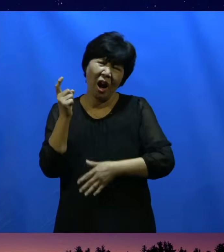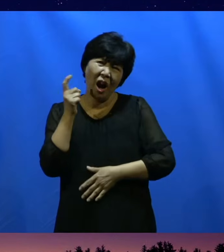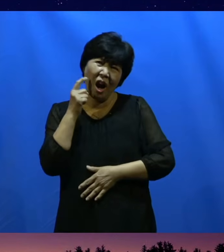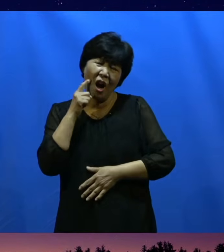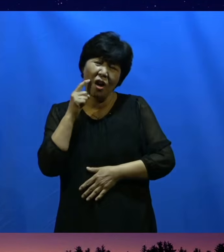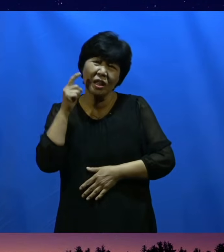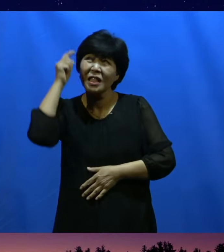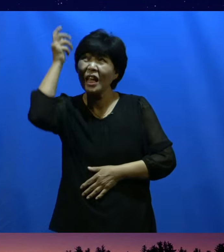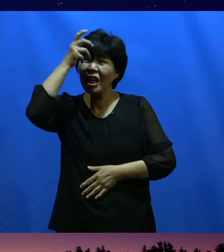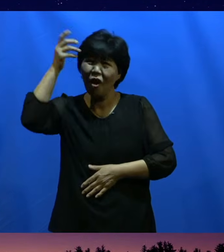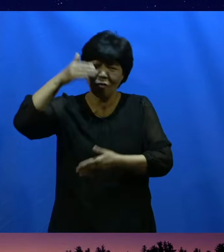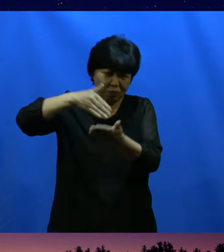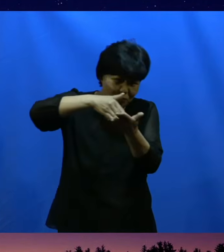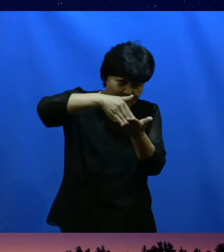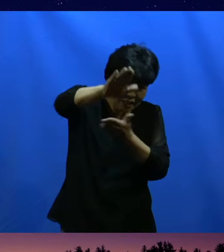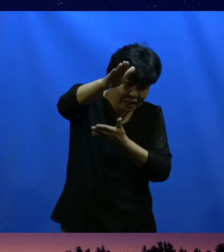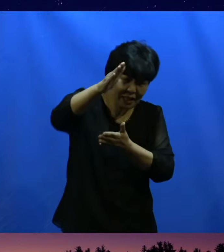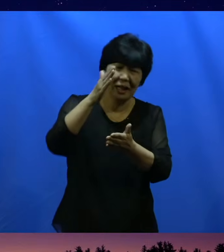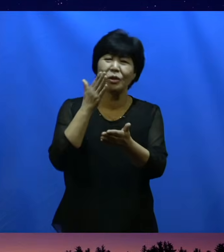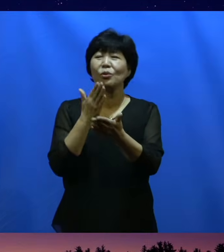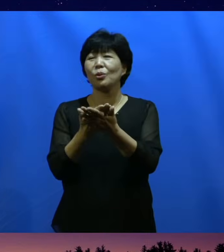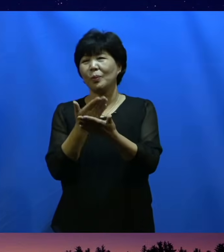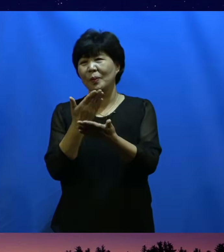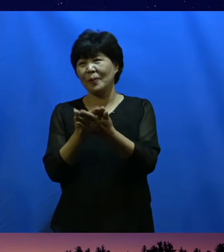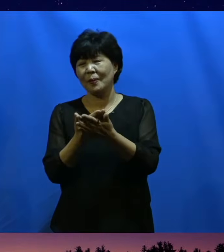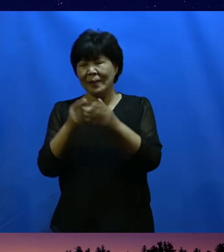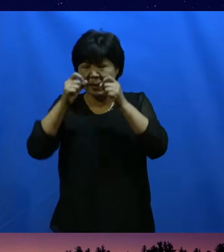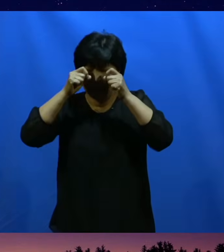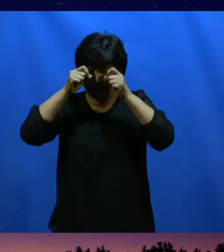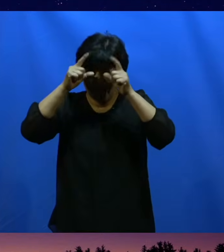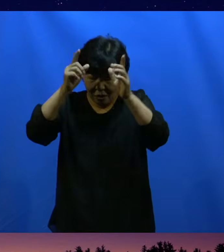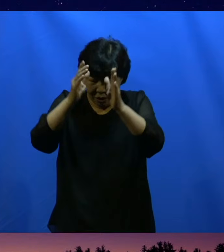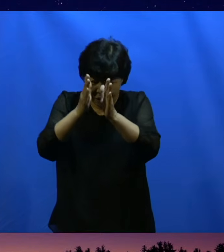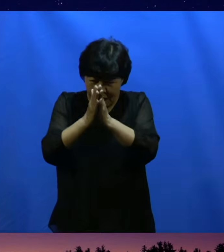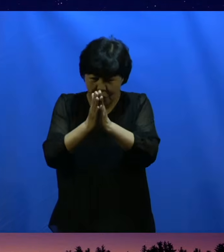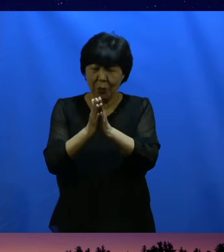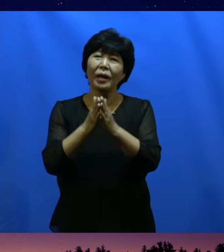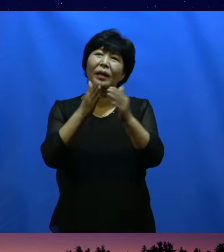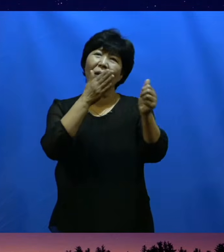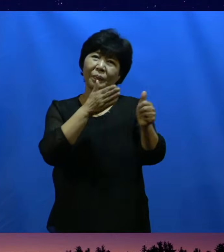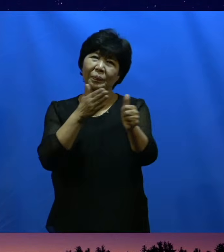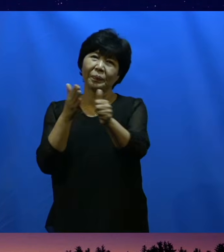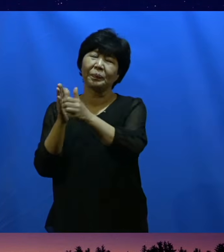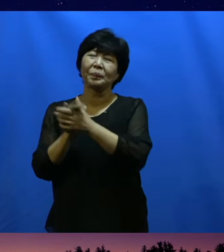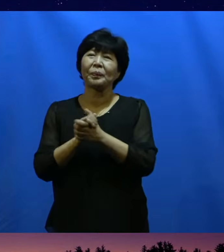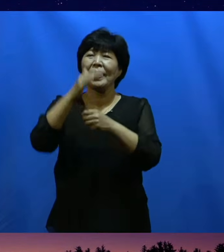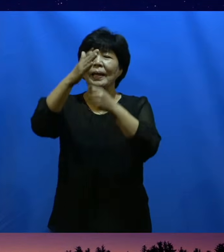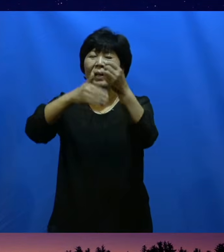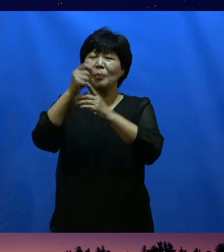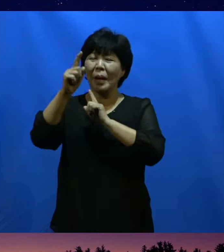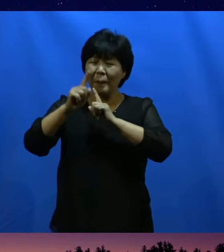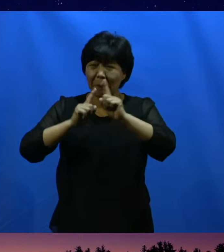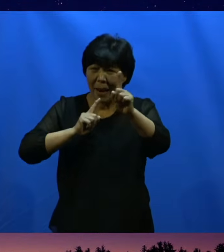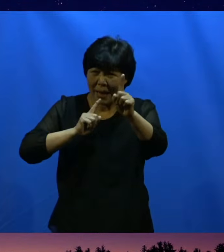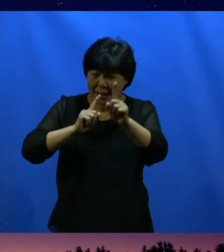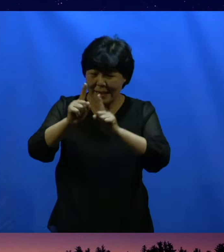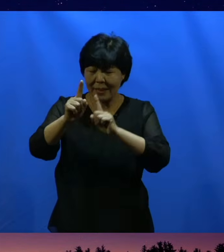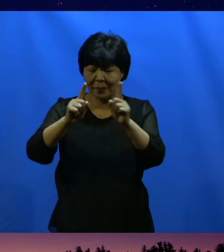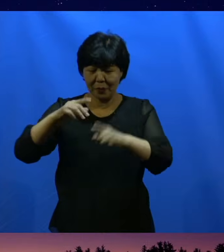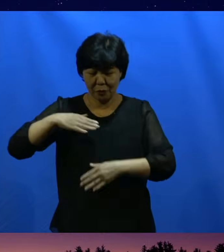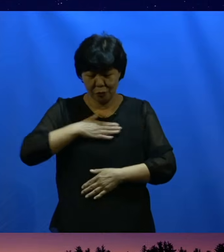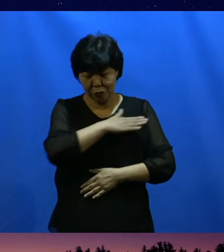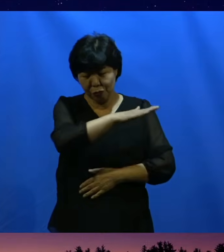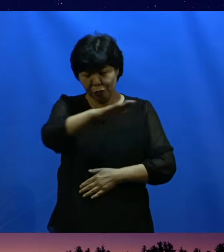영을 말씀으로 제압하게 하여 주시옵소서. 깨어 기도하게 하여 주시옵소서. 하나님의 말씀에